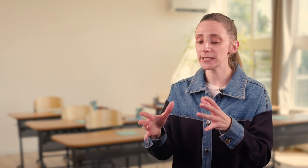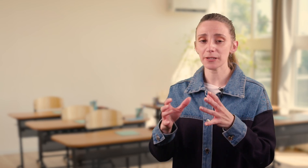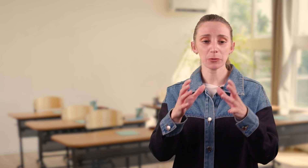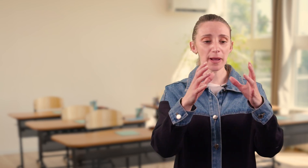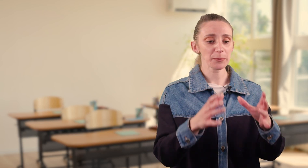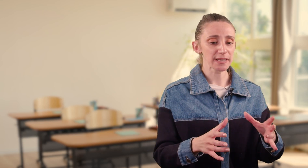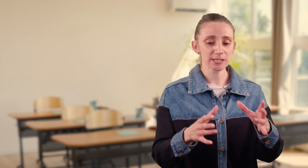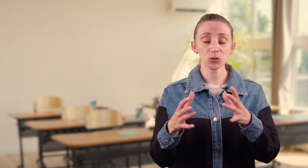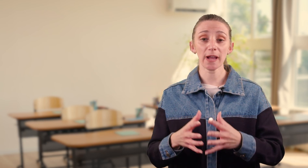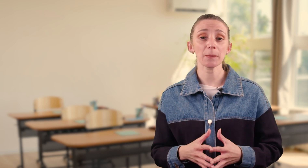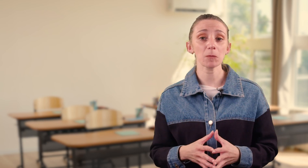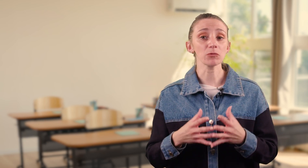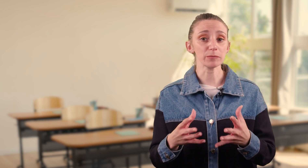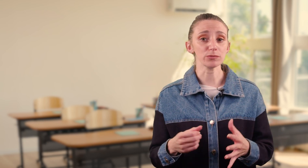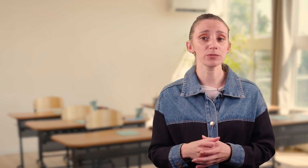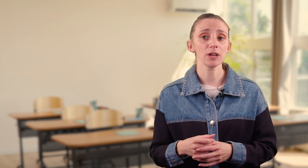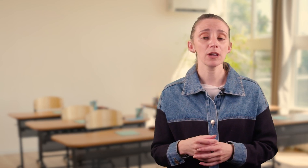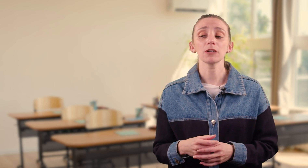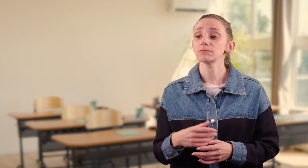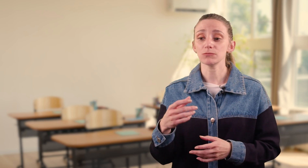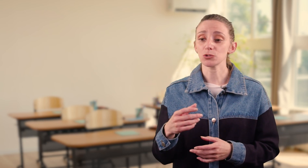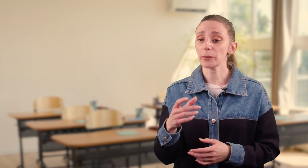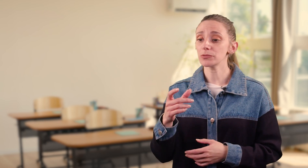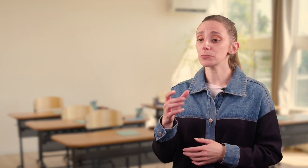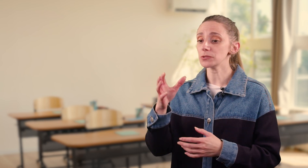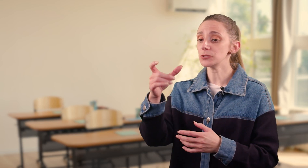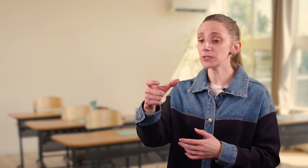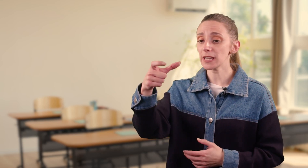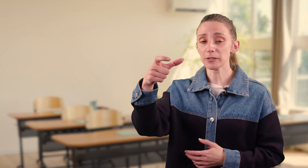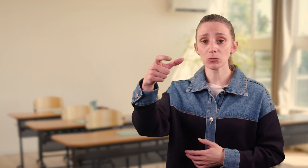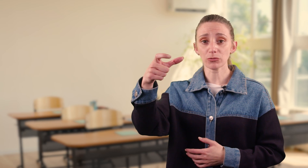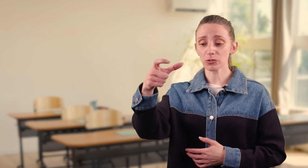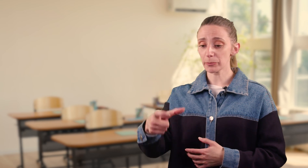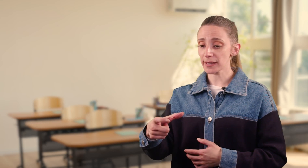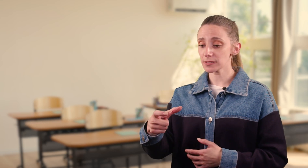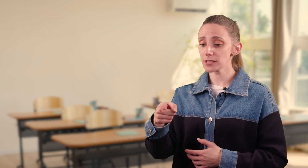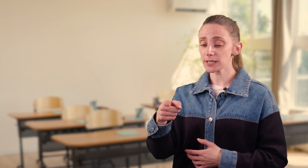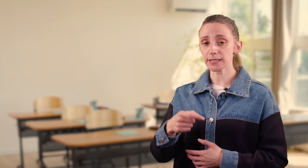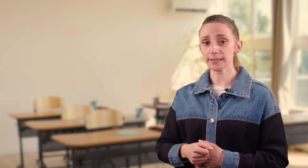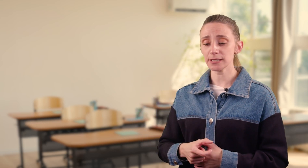quelque part particulièrement mon époux. J'aurais pu le positionner, admettons, en faisant personne.